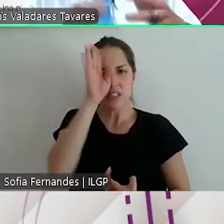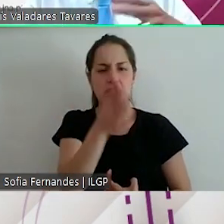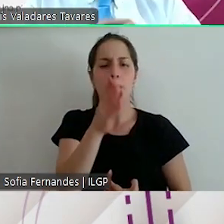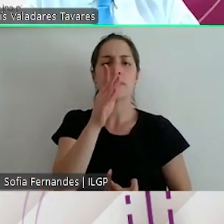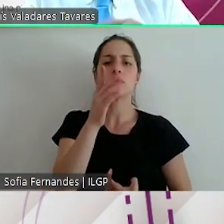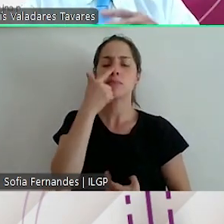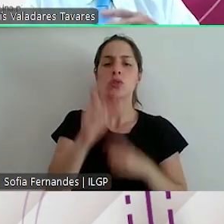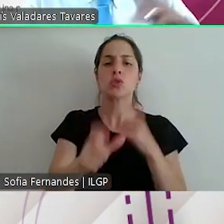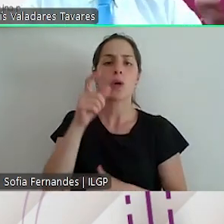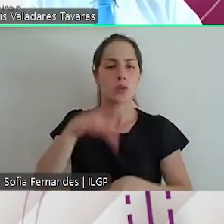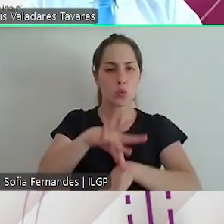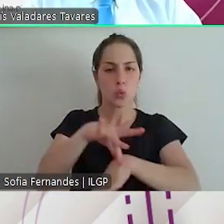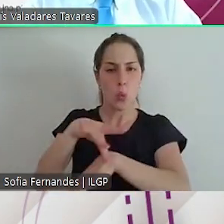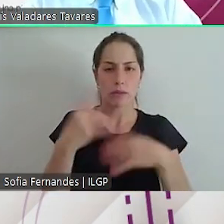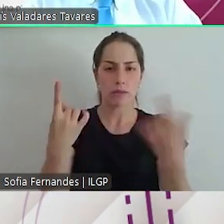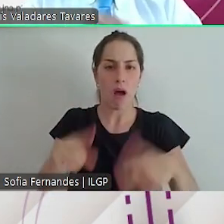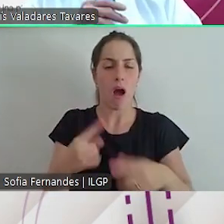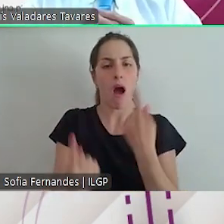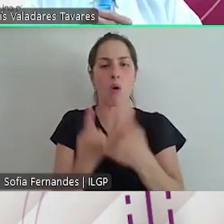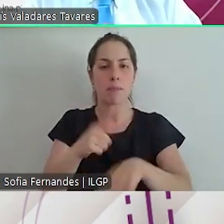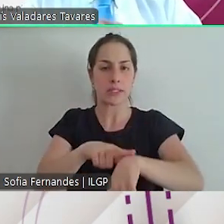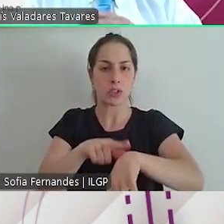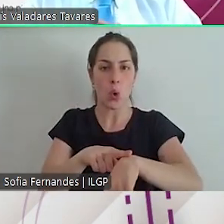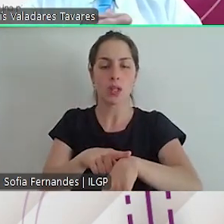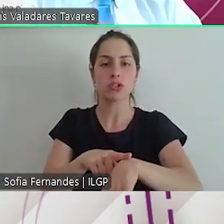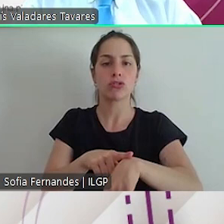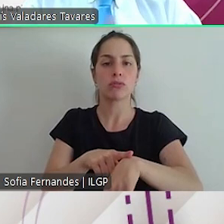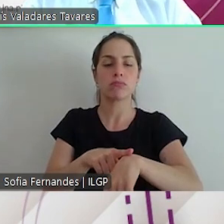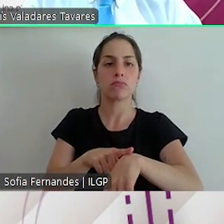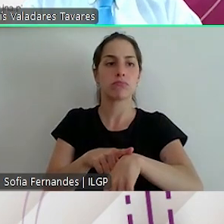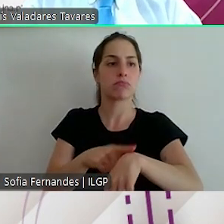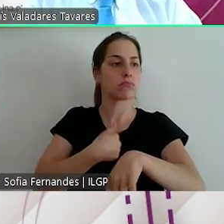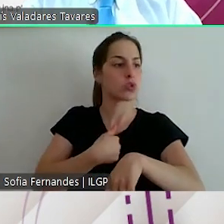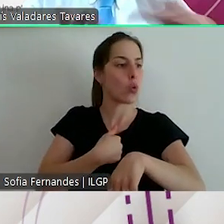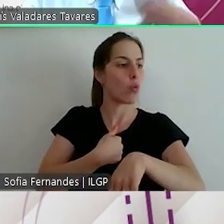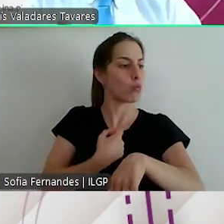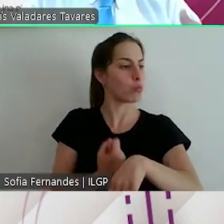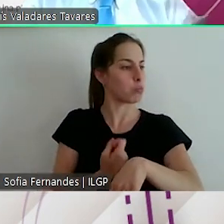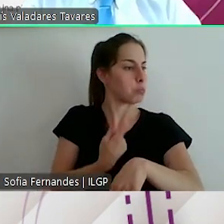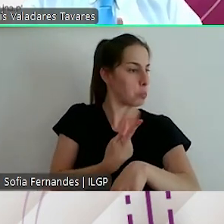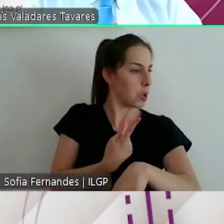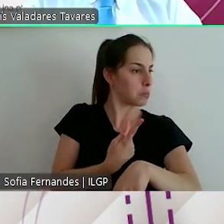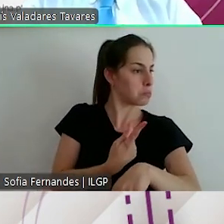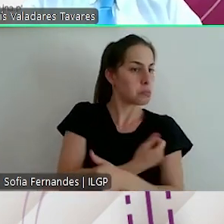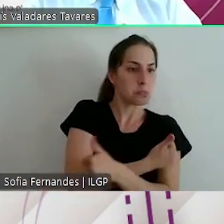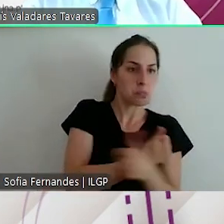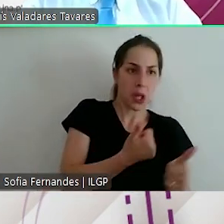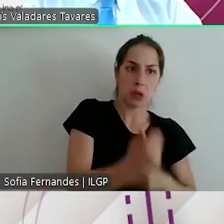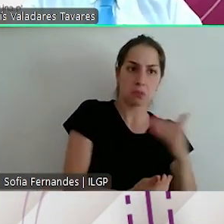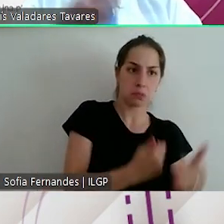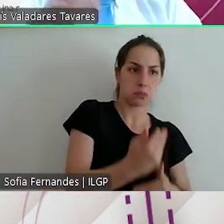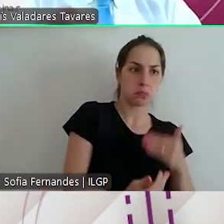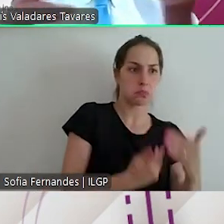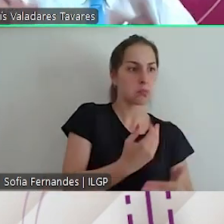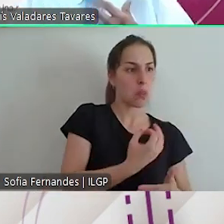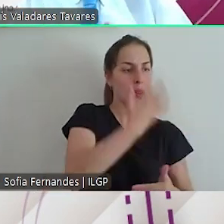bipolares, em que a umas horas do dia eu estou num palco em que aparentemente está tudo a correr otimamente, e